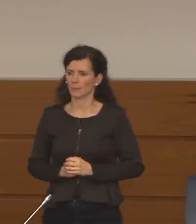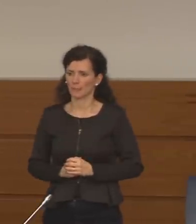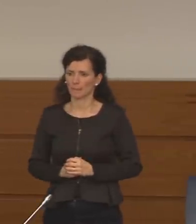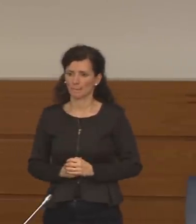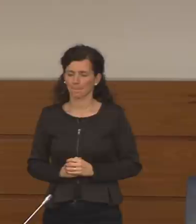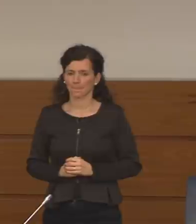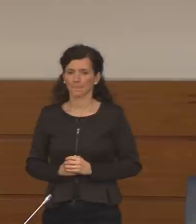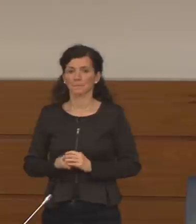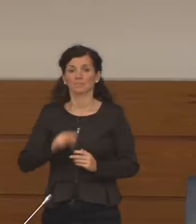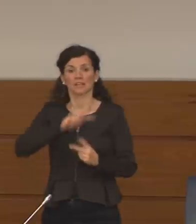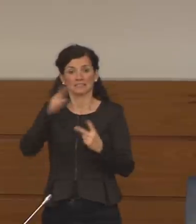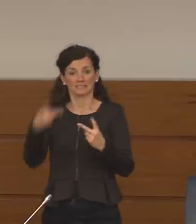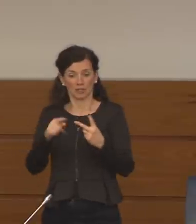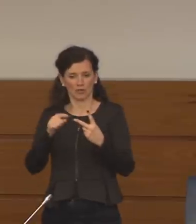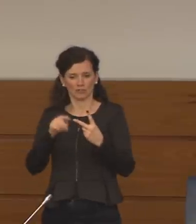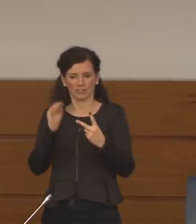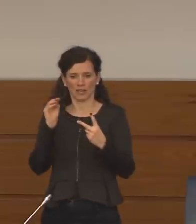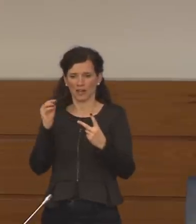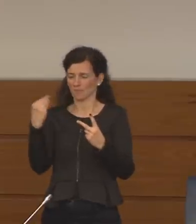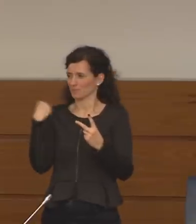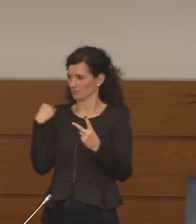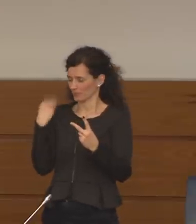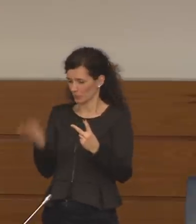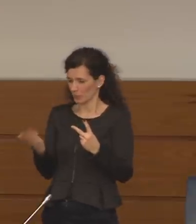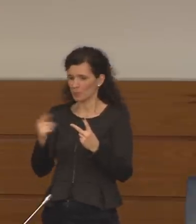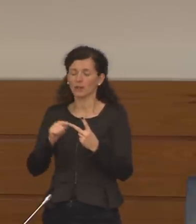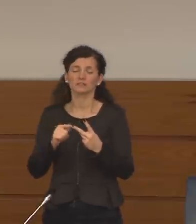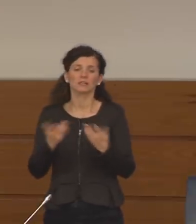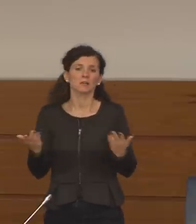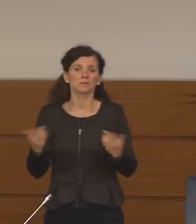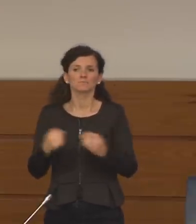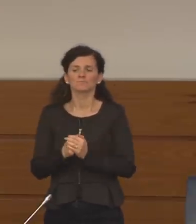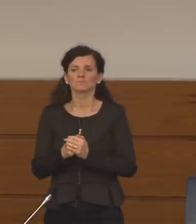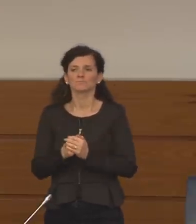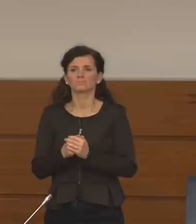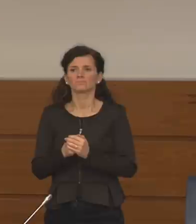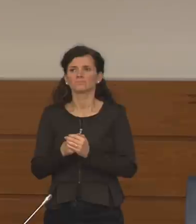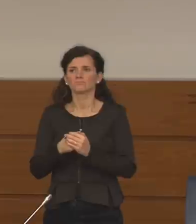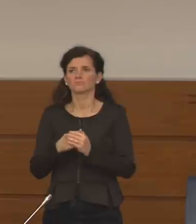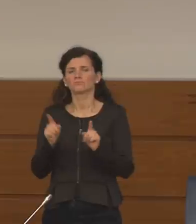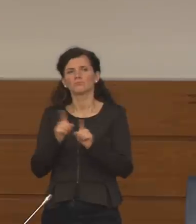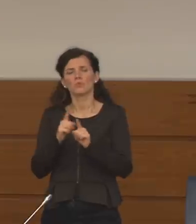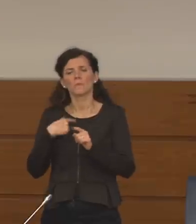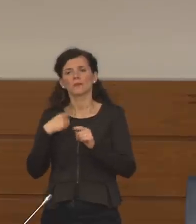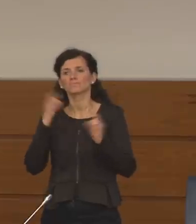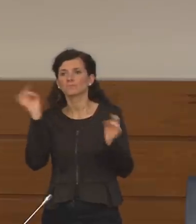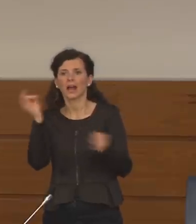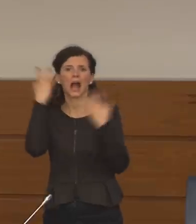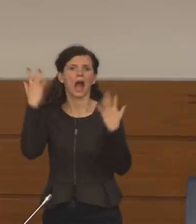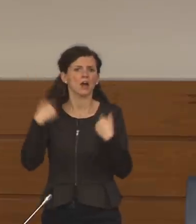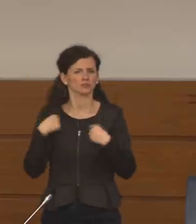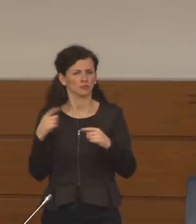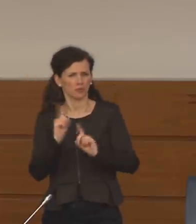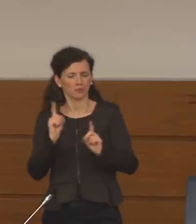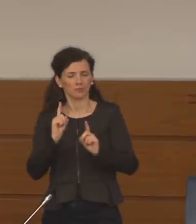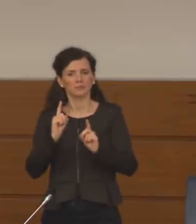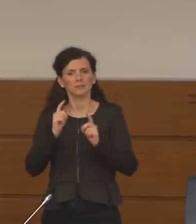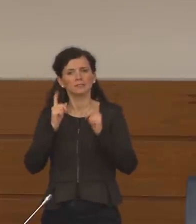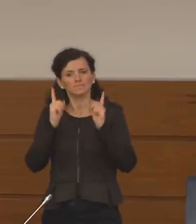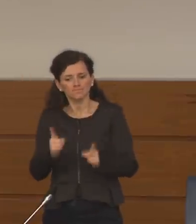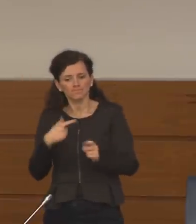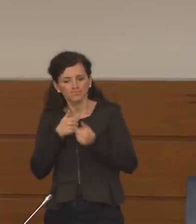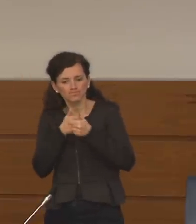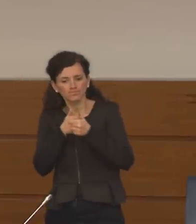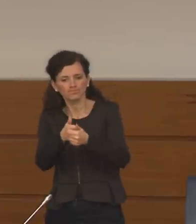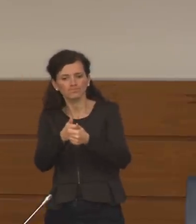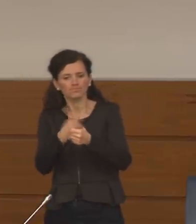sulla seconda domanda ovviamente non è che uno va a caso ma costruisce un percorso a dei modelli valuta